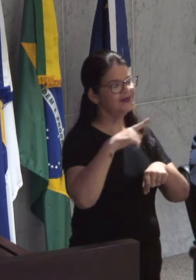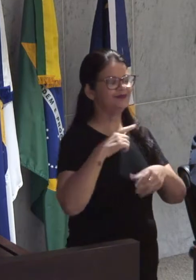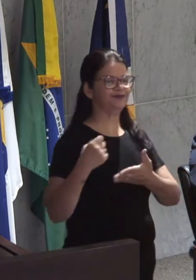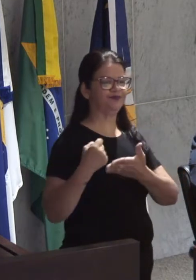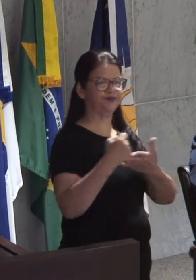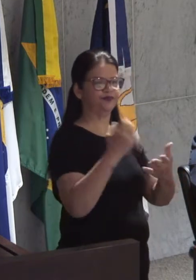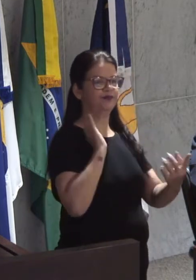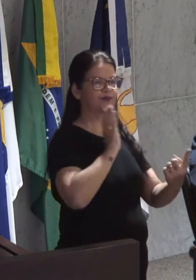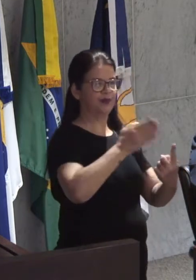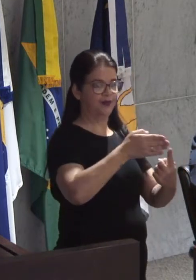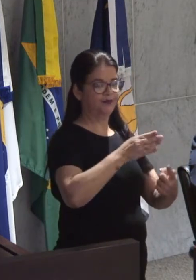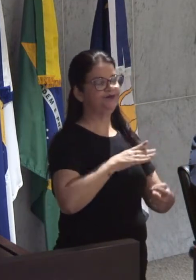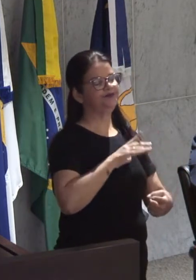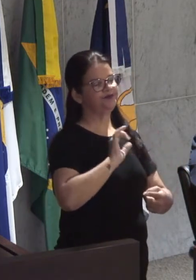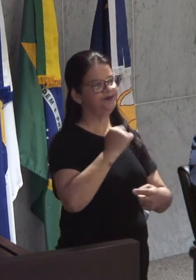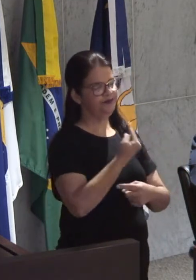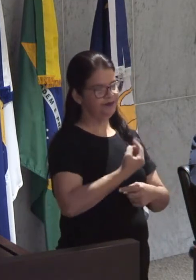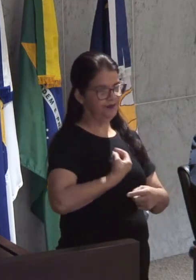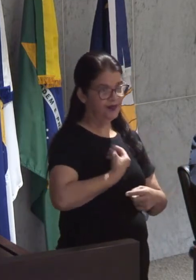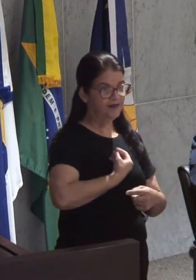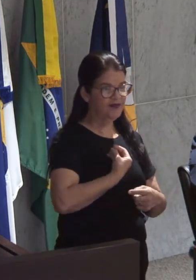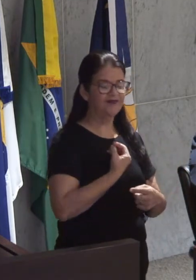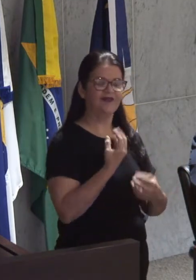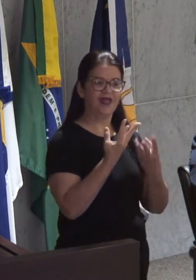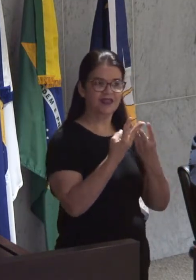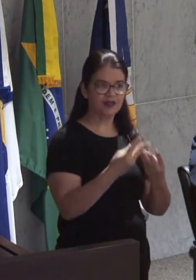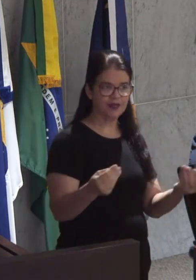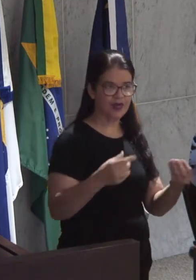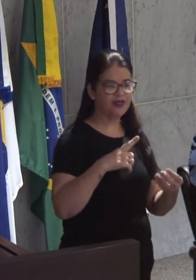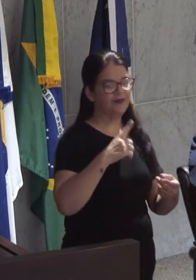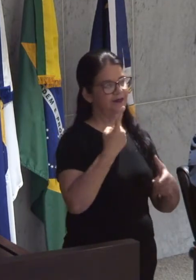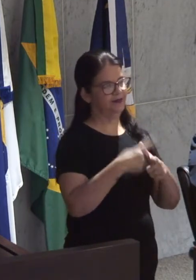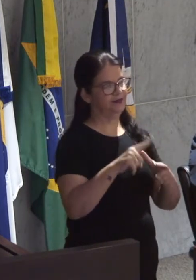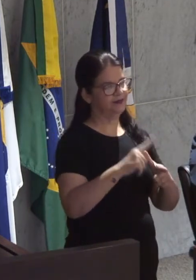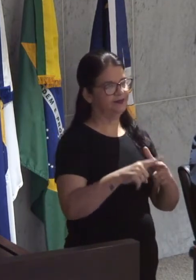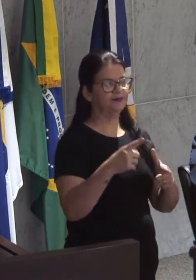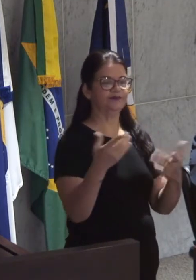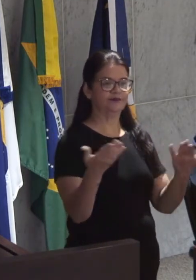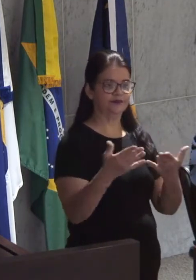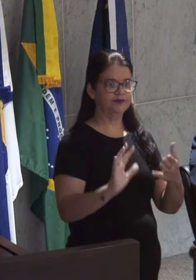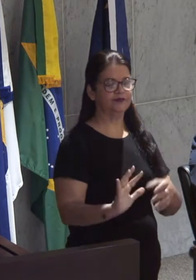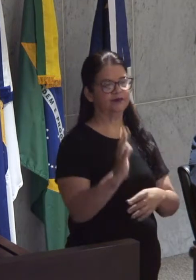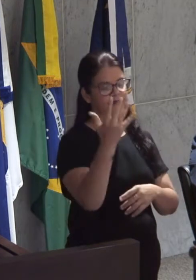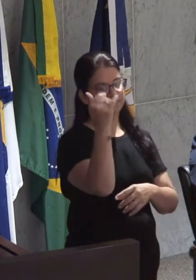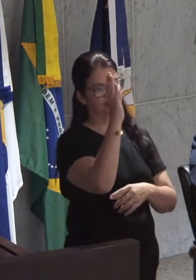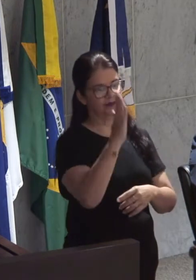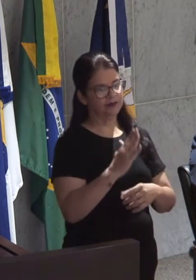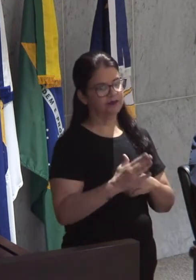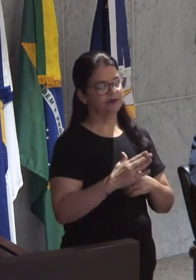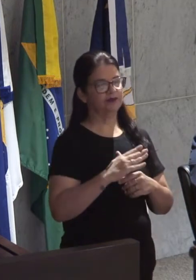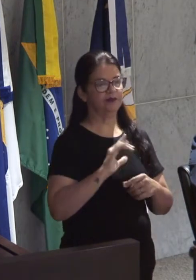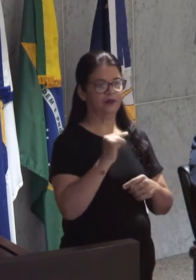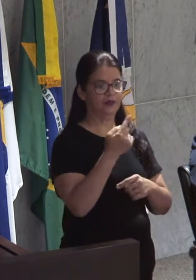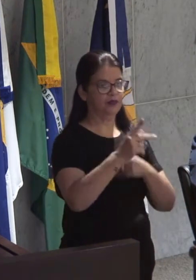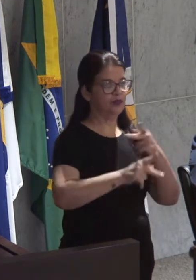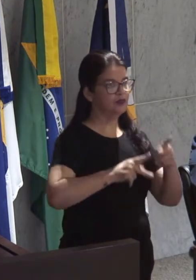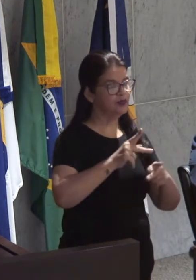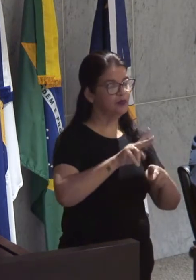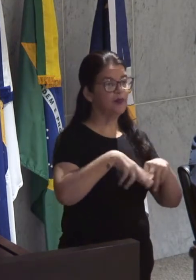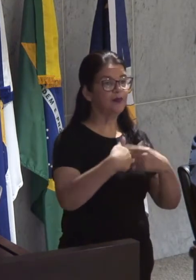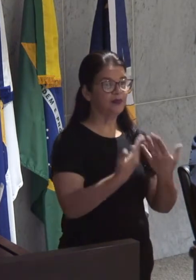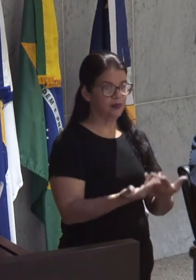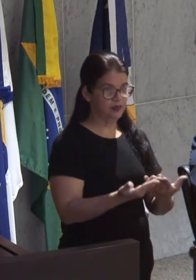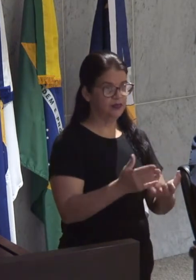contribuíram diretamente para a gente viver esse sucateamento e esses problemas que vive o Brasil e o nosso povo. Por